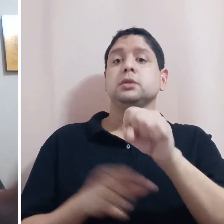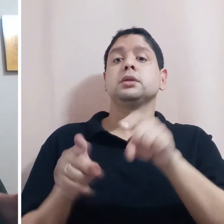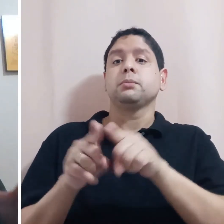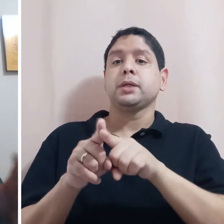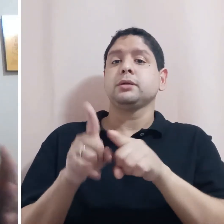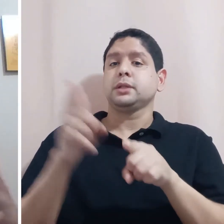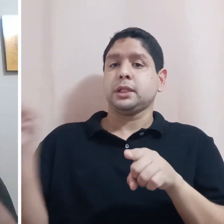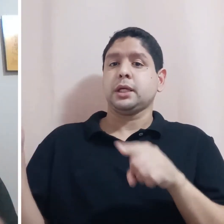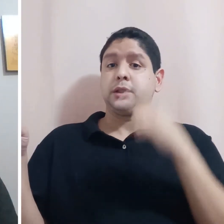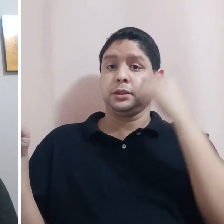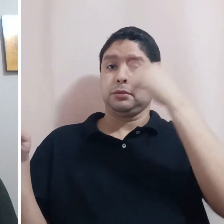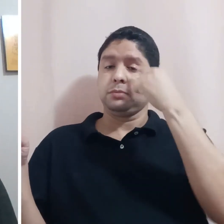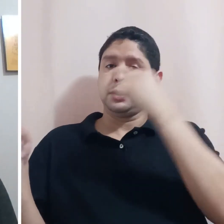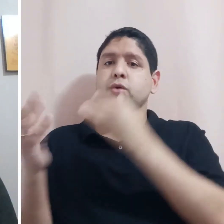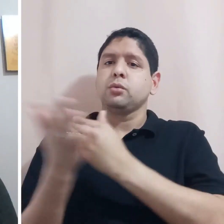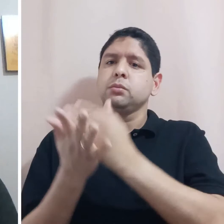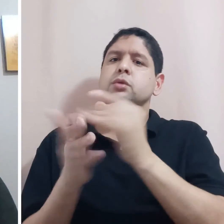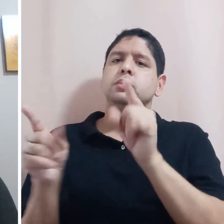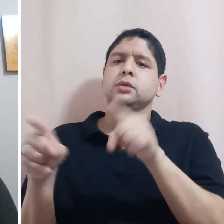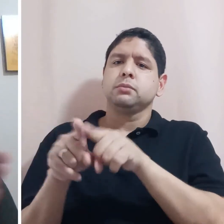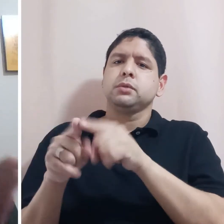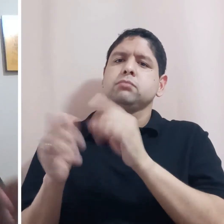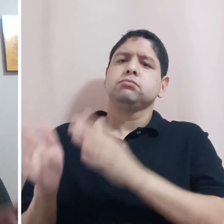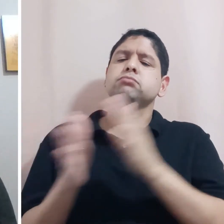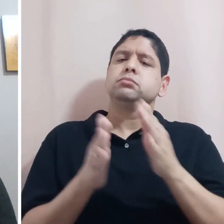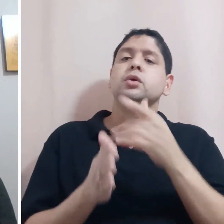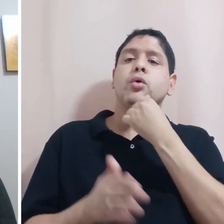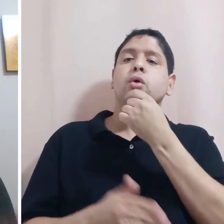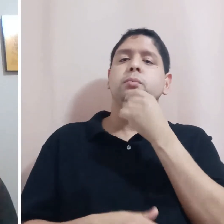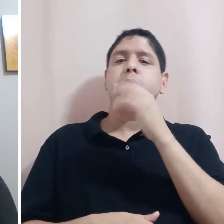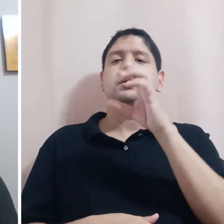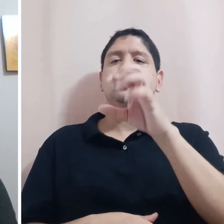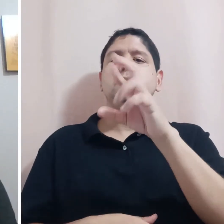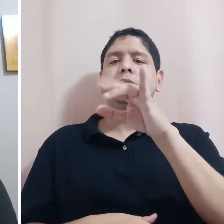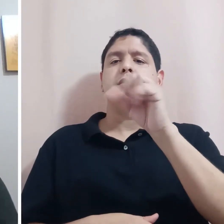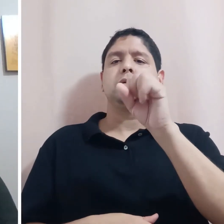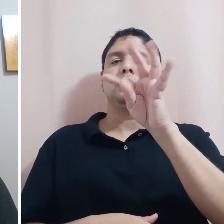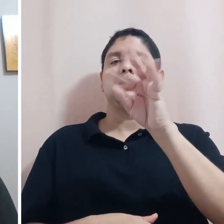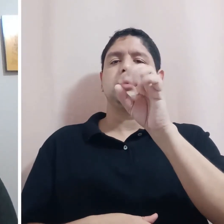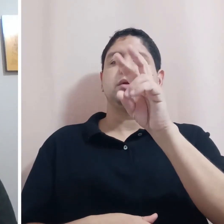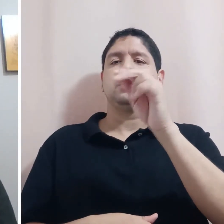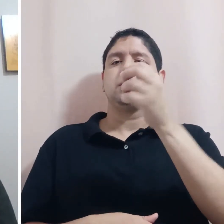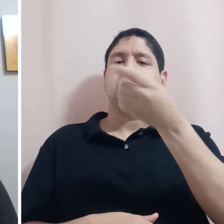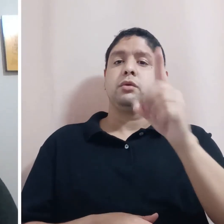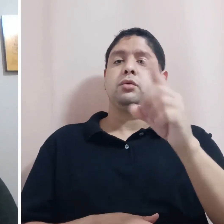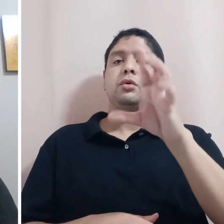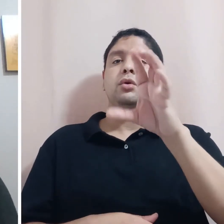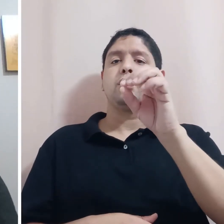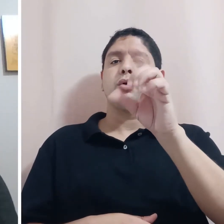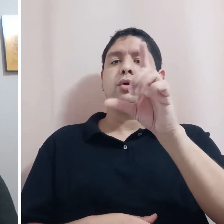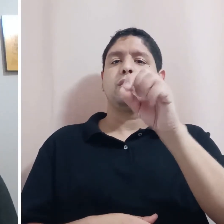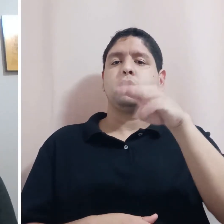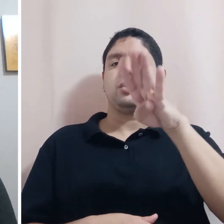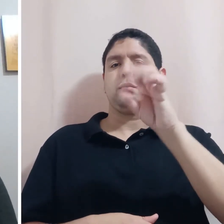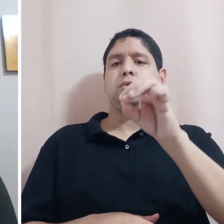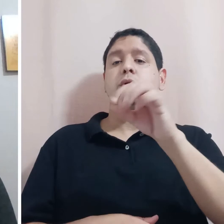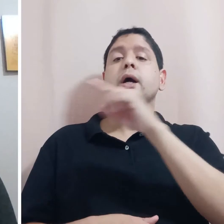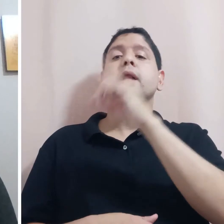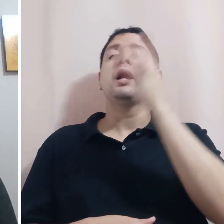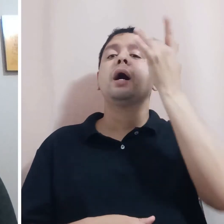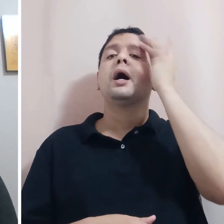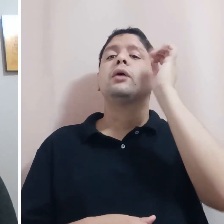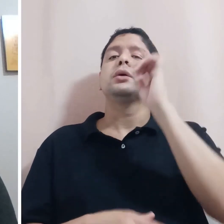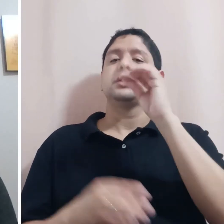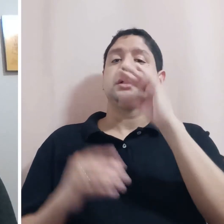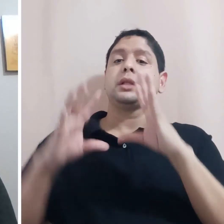logo depois, então, que conseguiu se organizar, também se lançou nas viagens com a viagem do Cristóvão Colombo, que tinha uma proposta